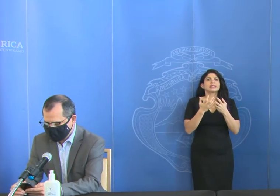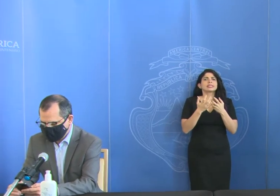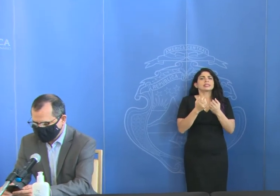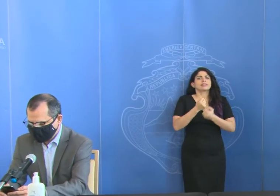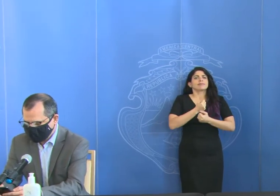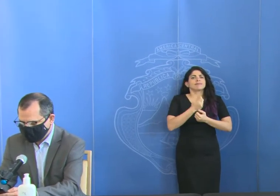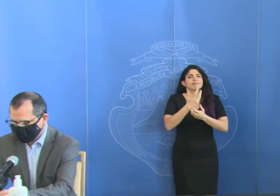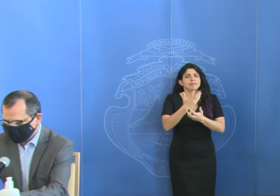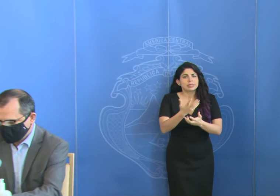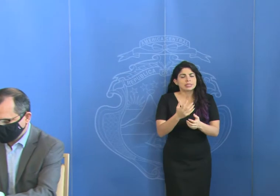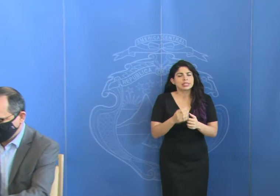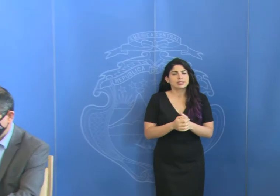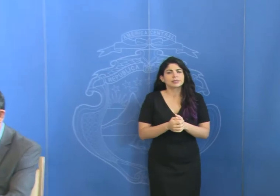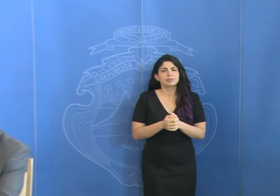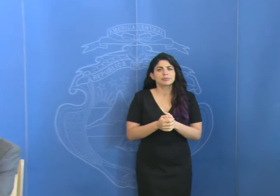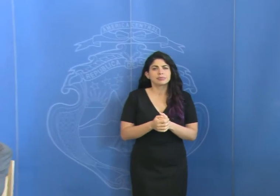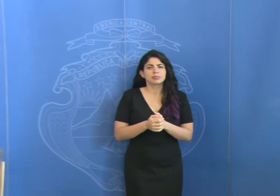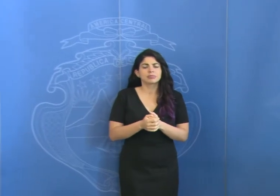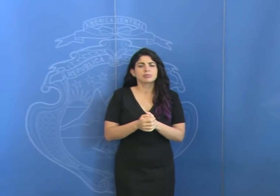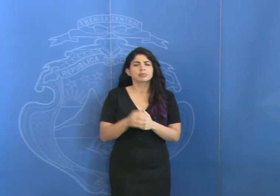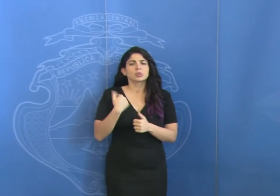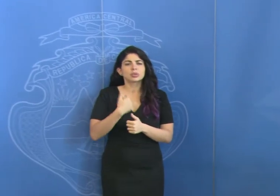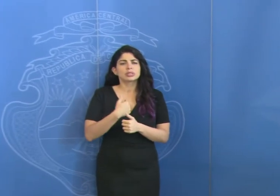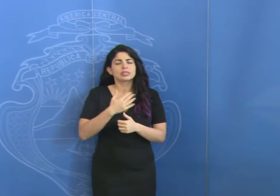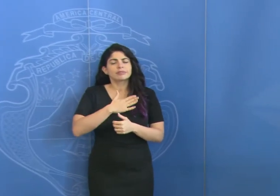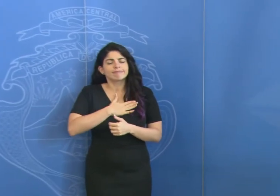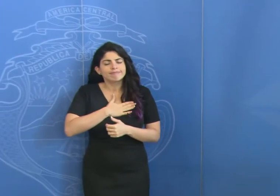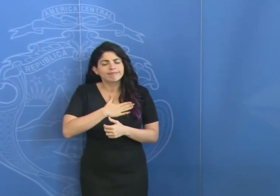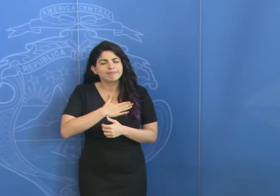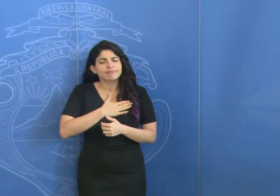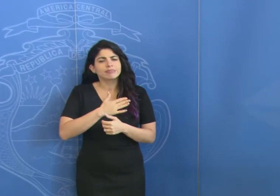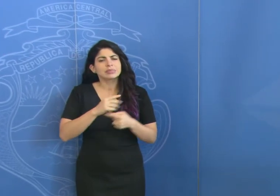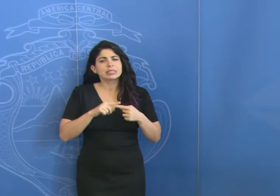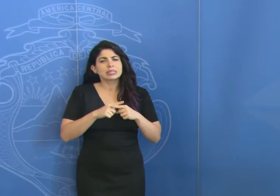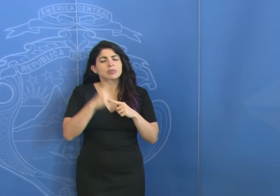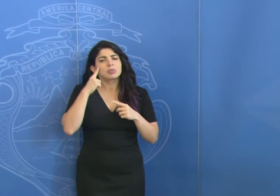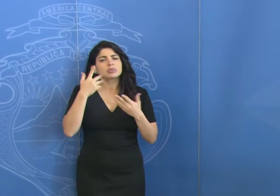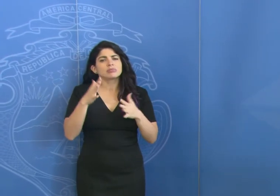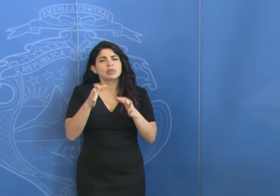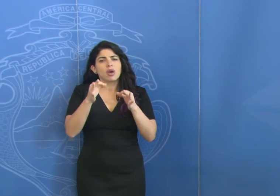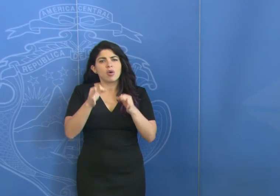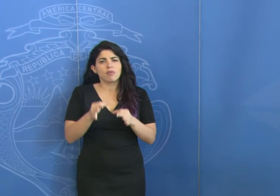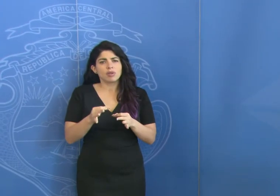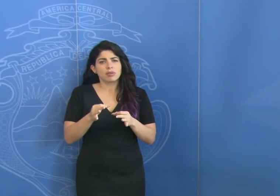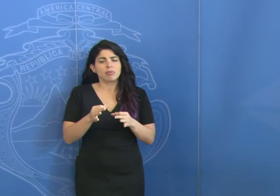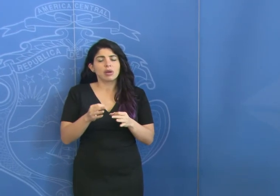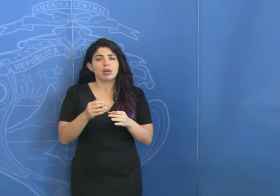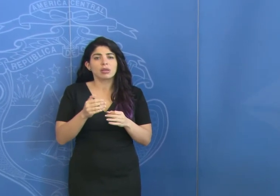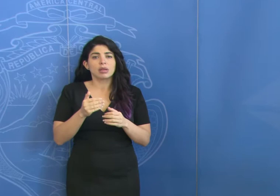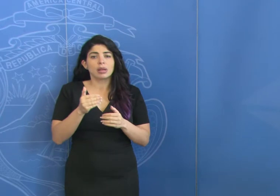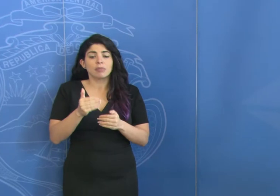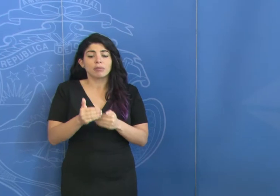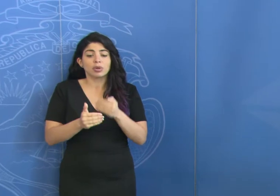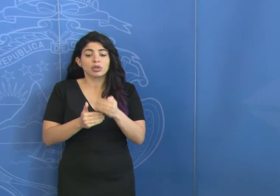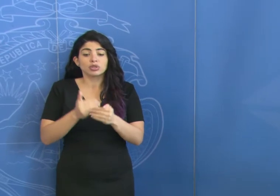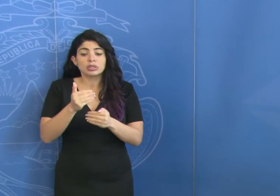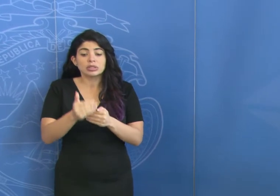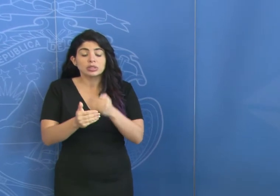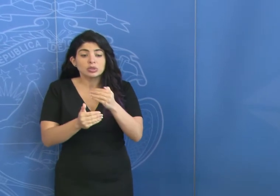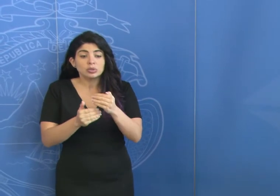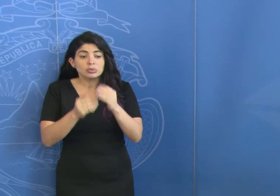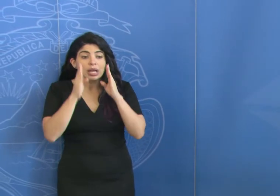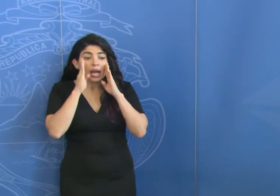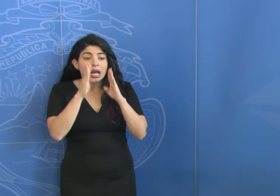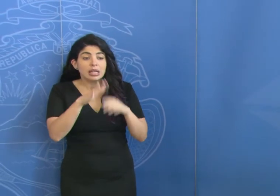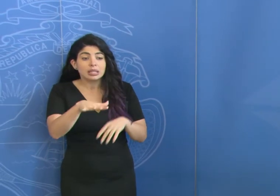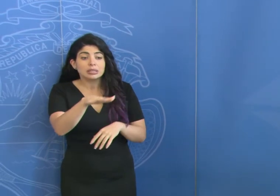expresar nuestras condolencias porque se ha confirmado que en el proceso de atención de